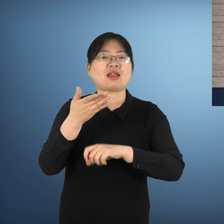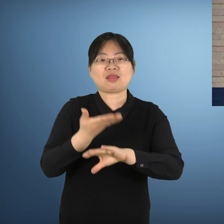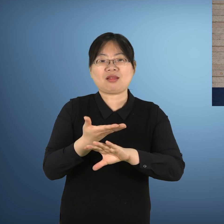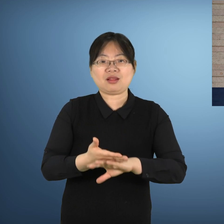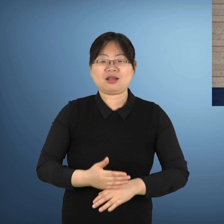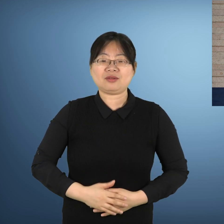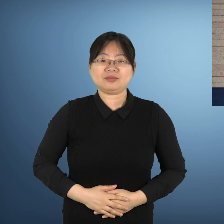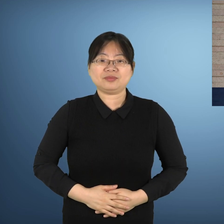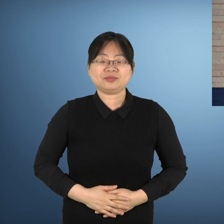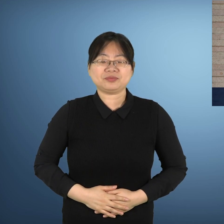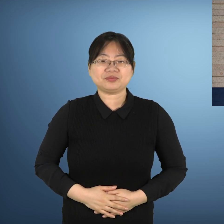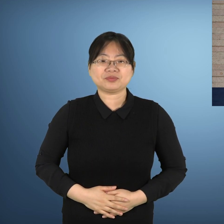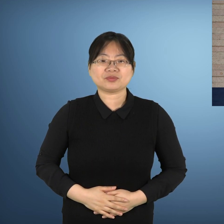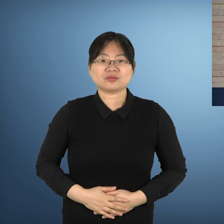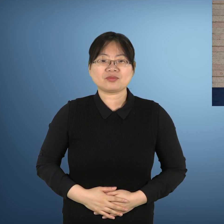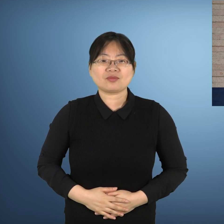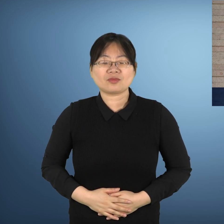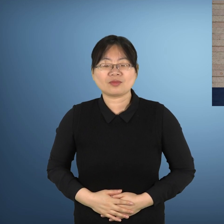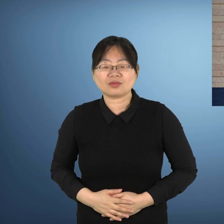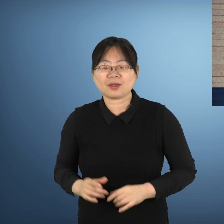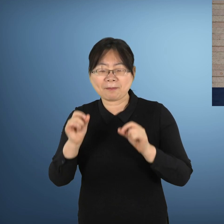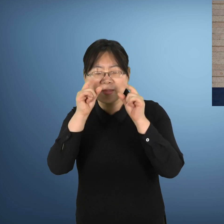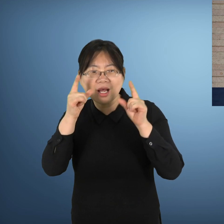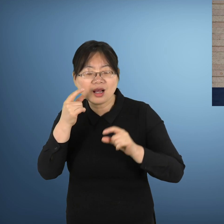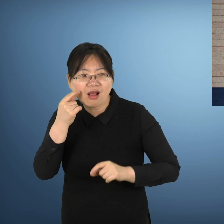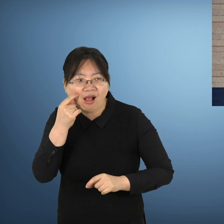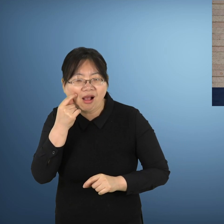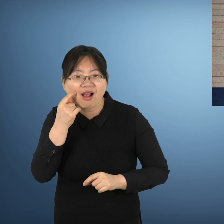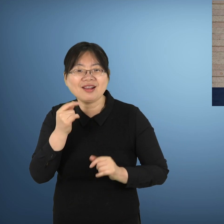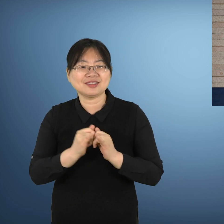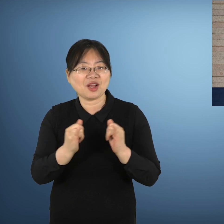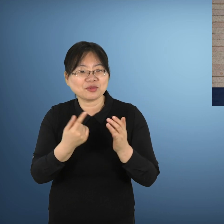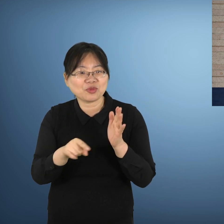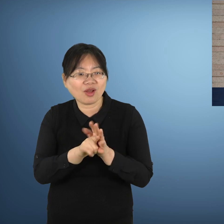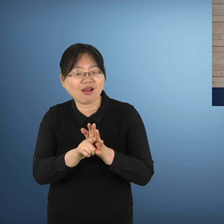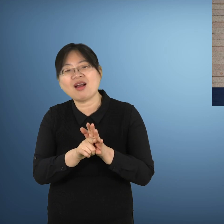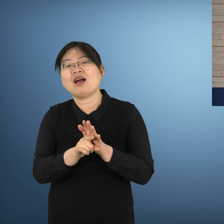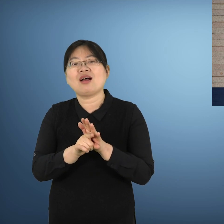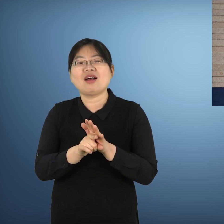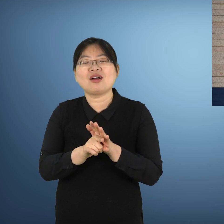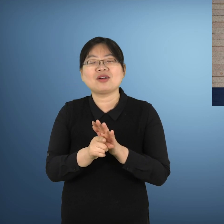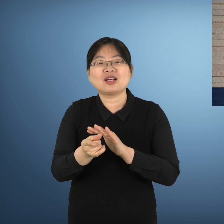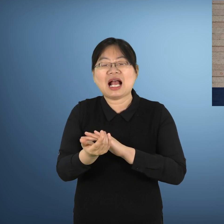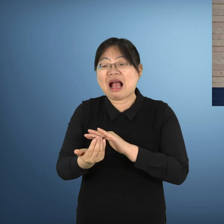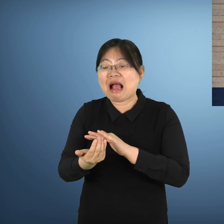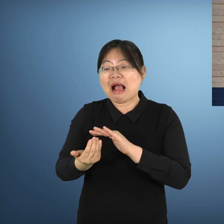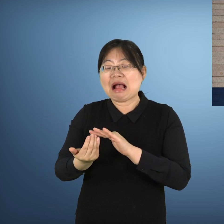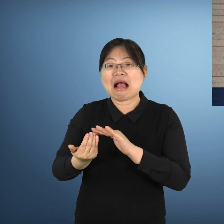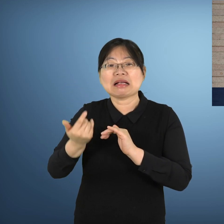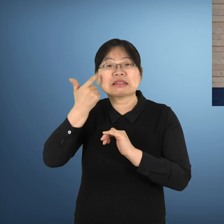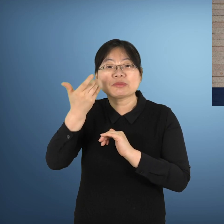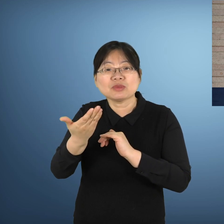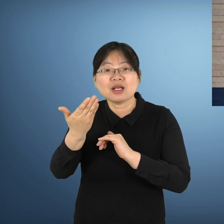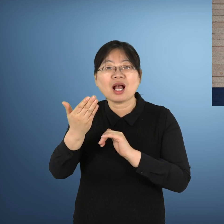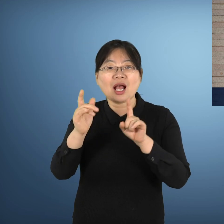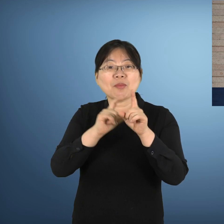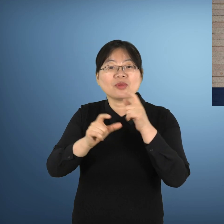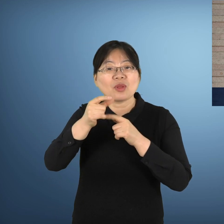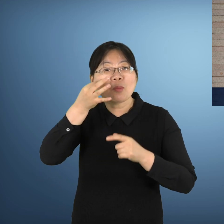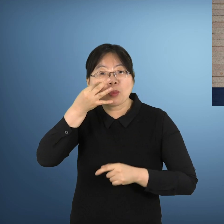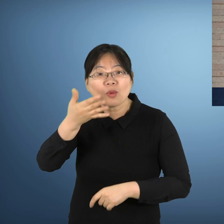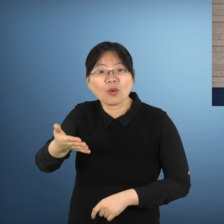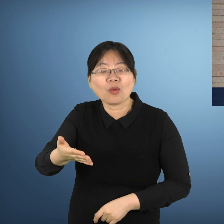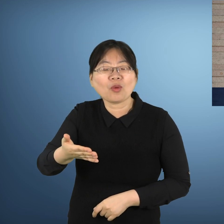예. 미처 눈치채지 못한 이들을 위해서 앞에 질문을 한 번 더 띄워드릴게요. 돌려보세요.